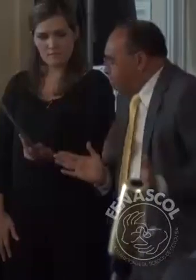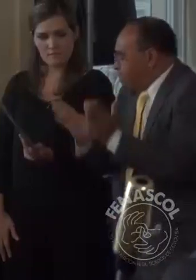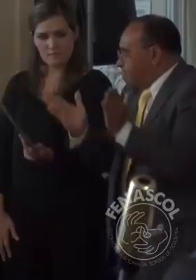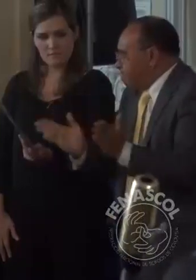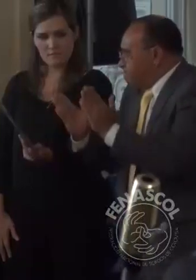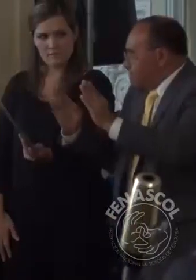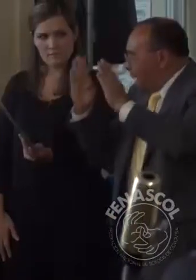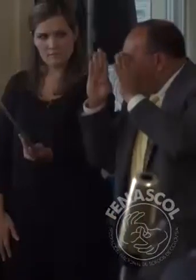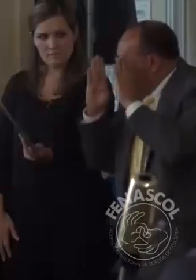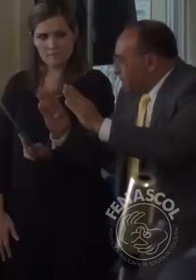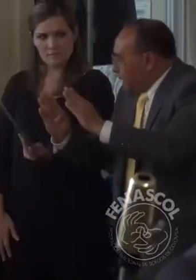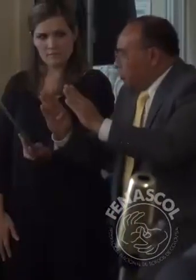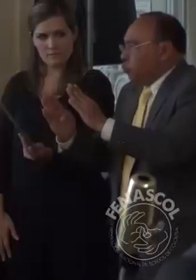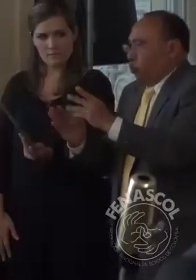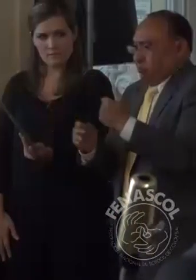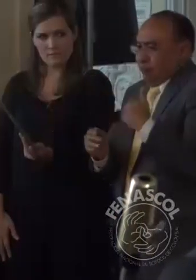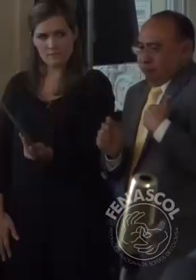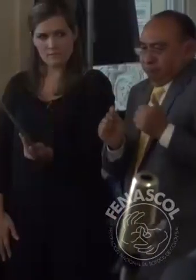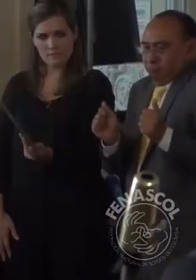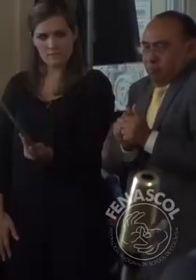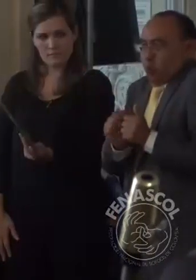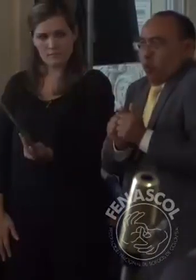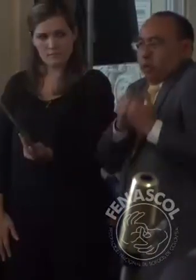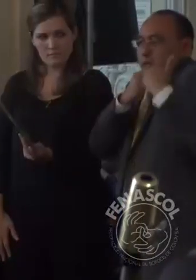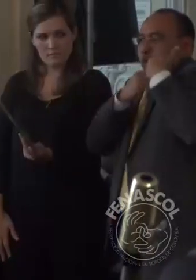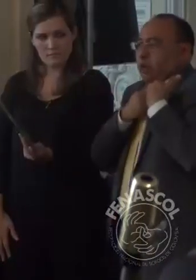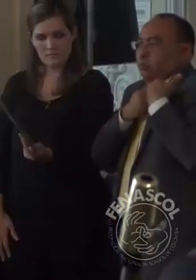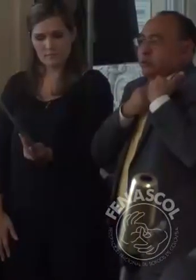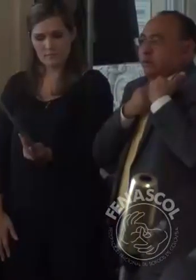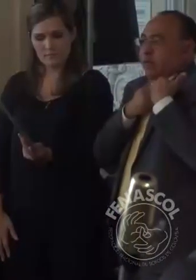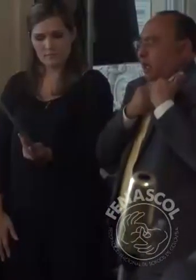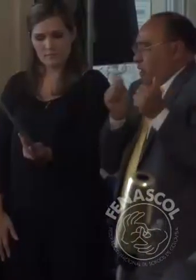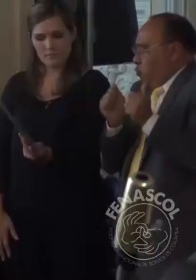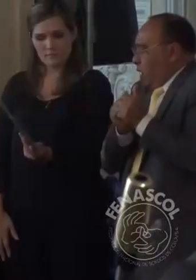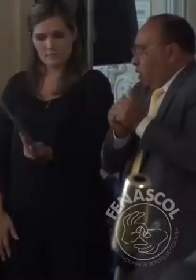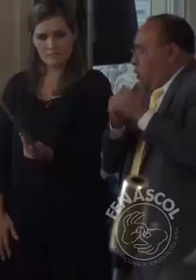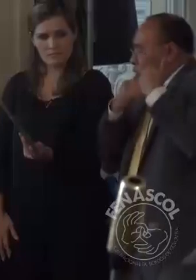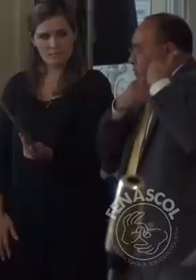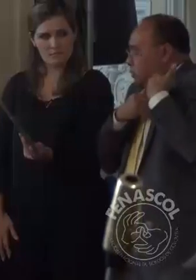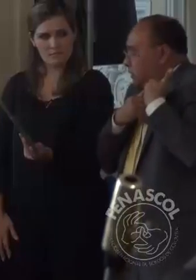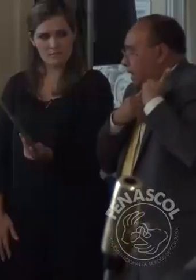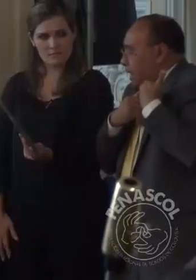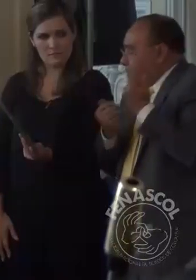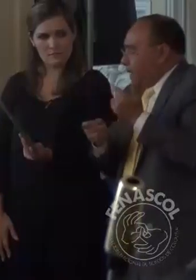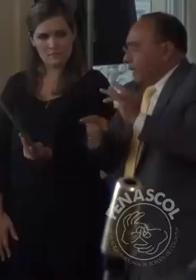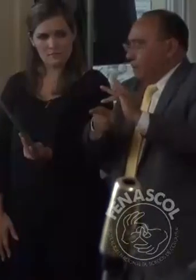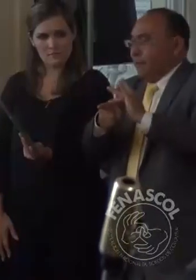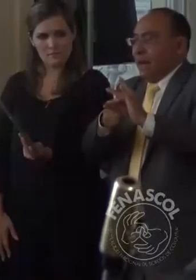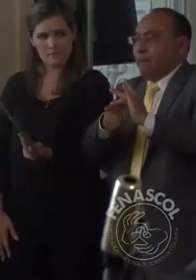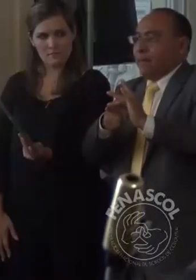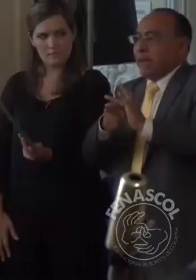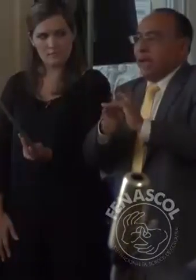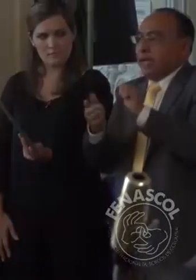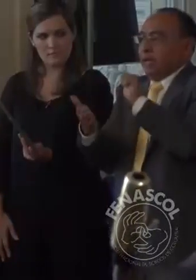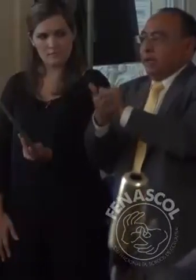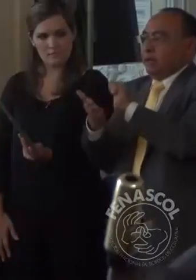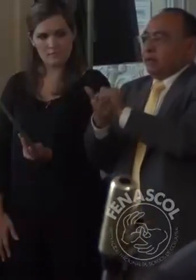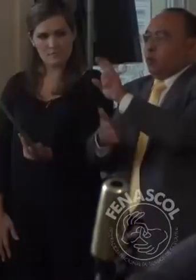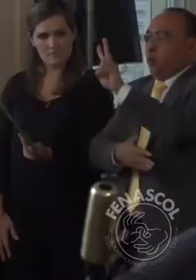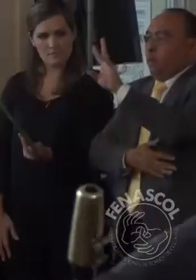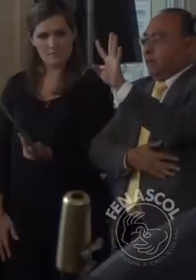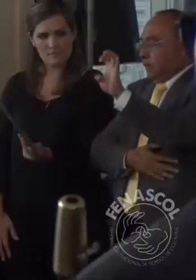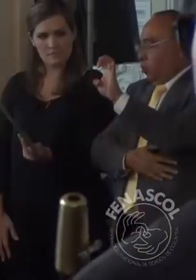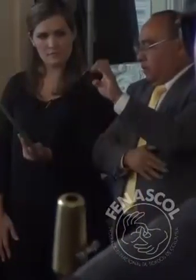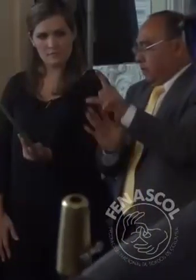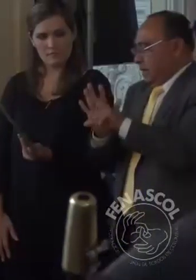estamos comprometidos para continuar trabajando y vamos a estar muy atentos como